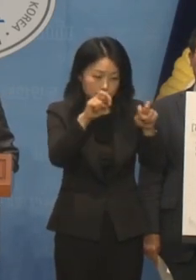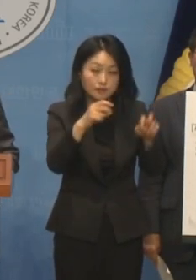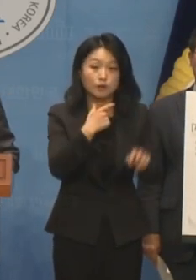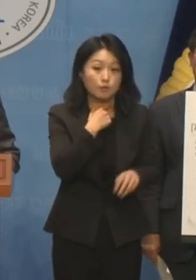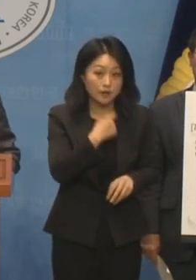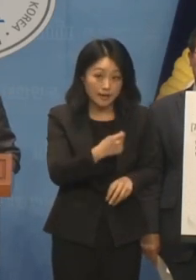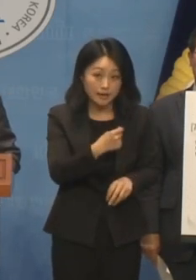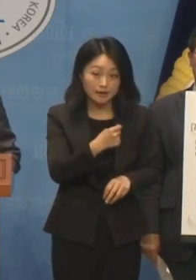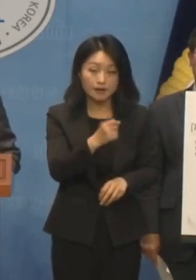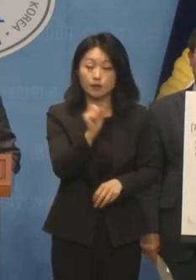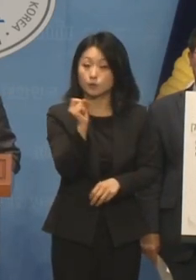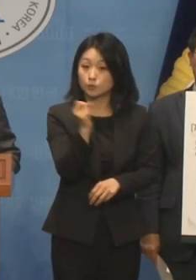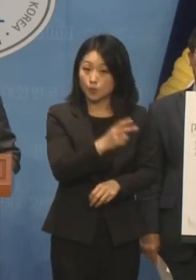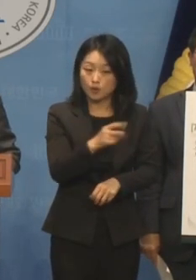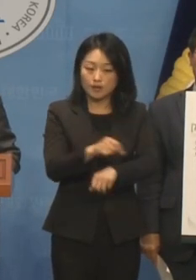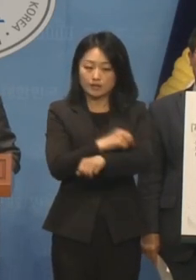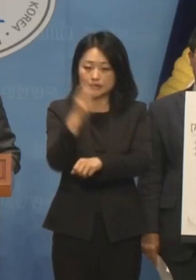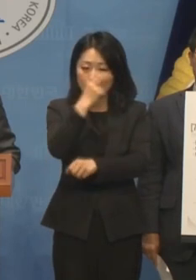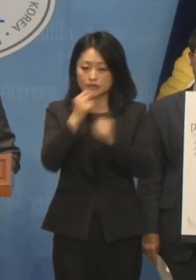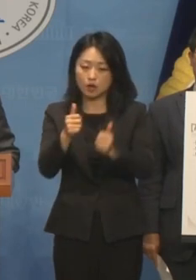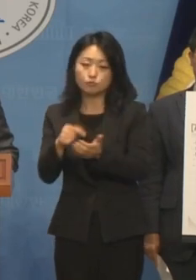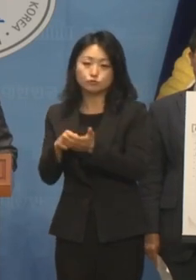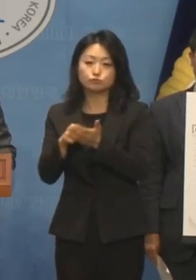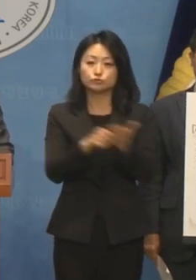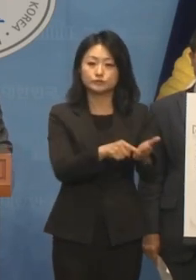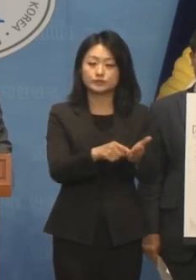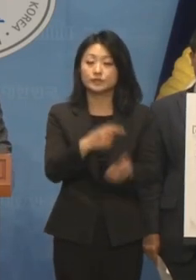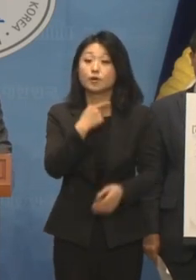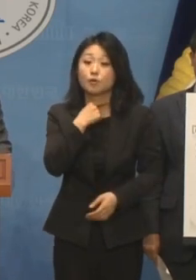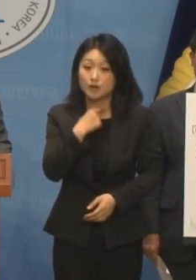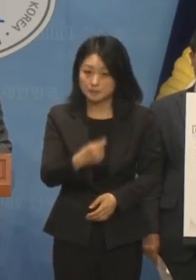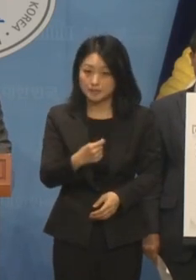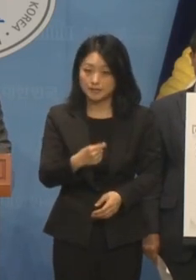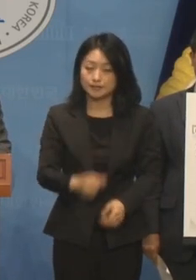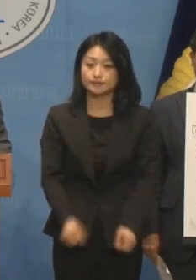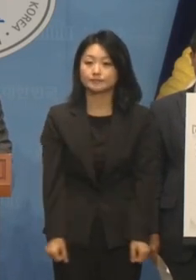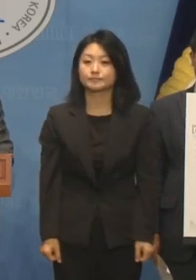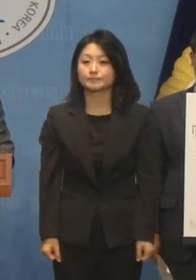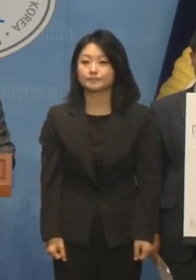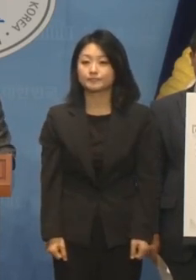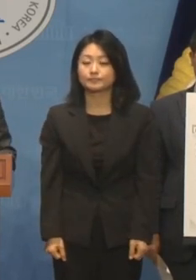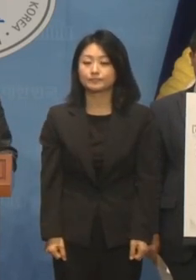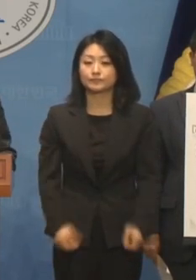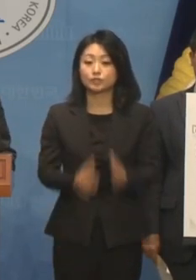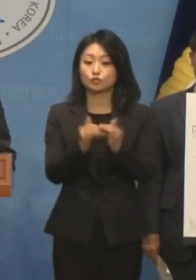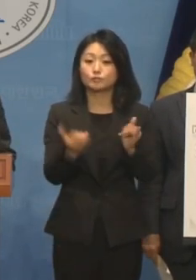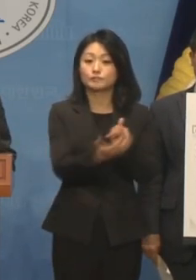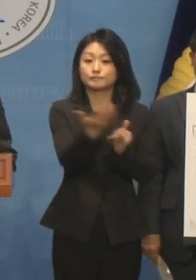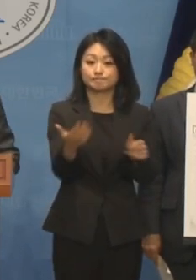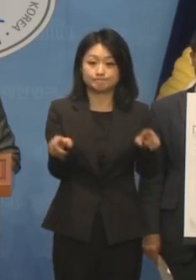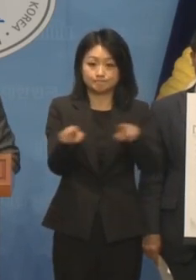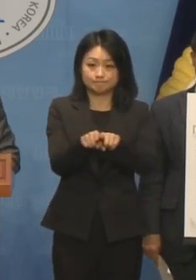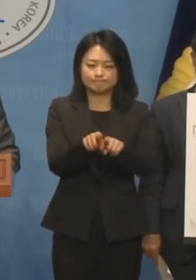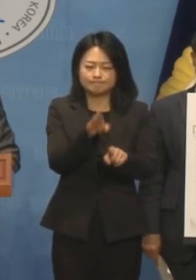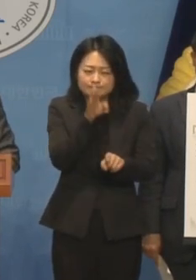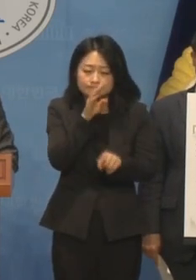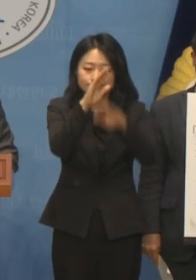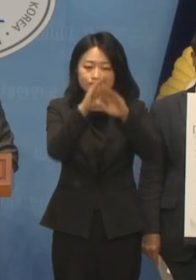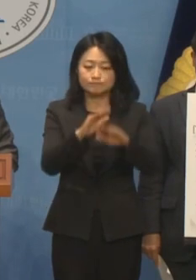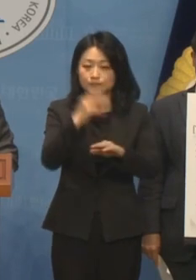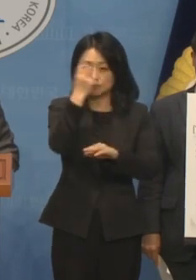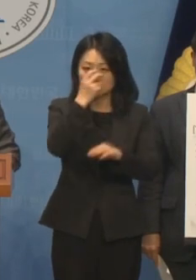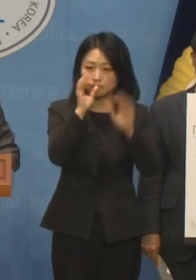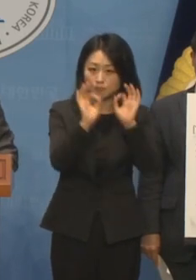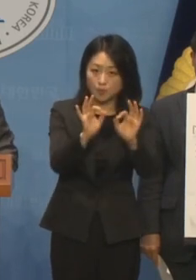진상 규명을 위한 특검 추진 등 모든 수단을 동원하겠습니다. 국민과 함께 진상을 밝히고